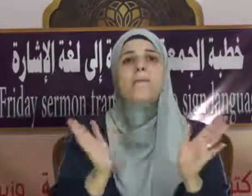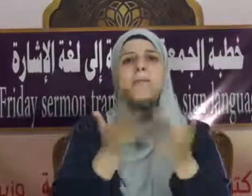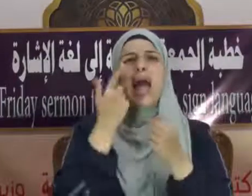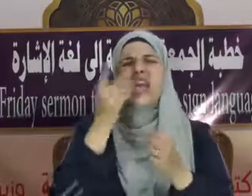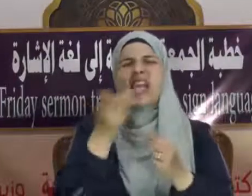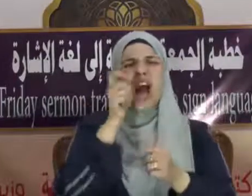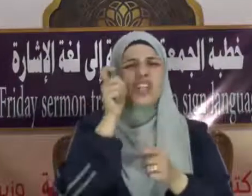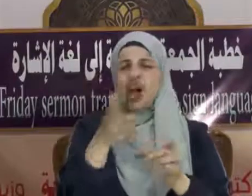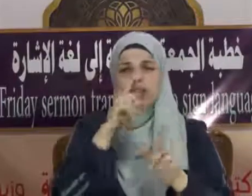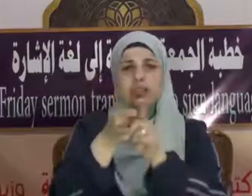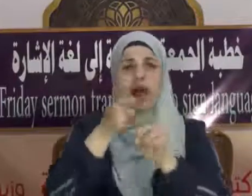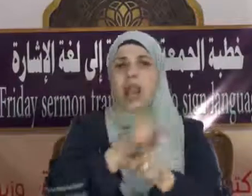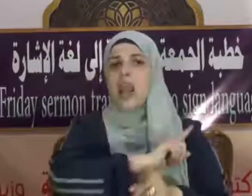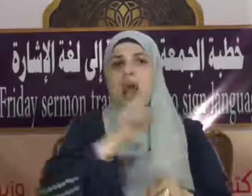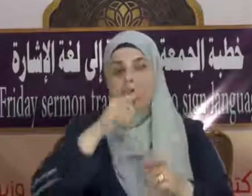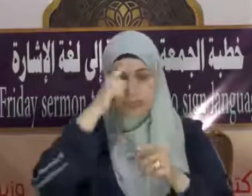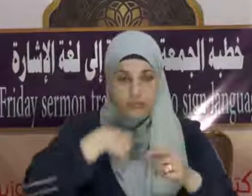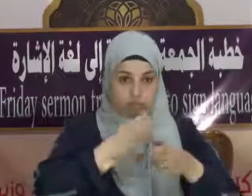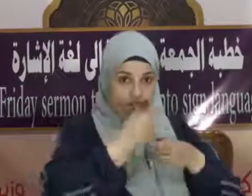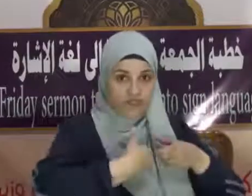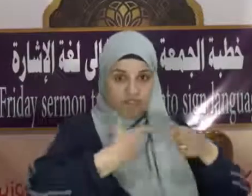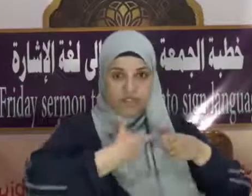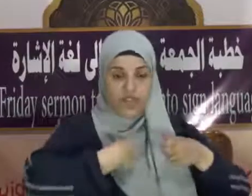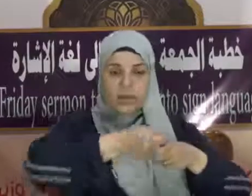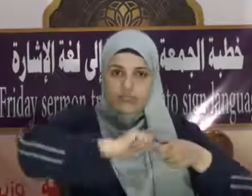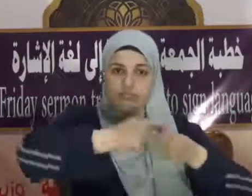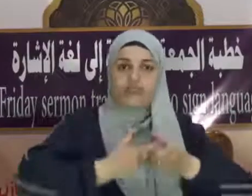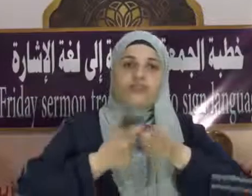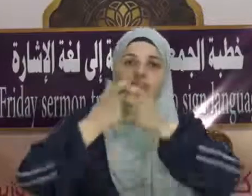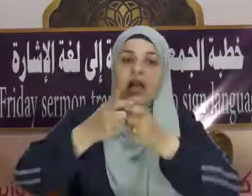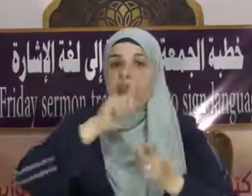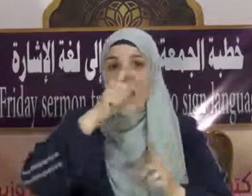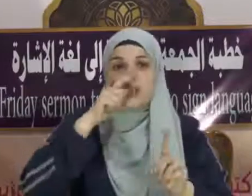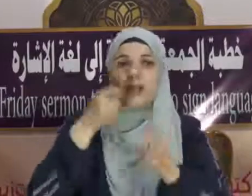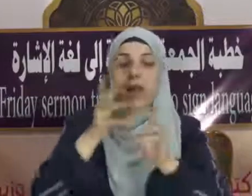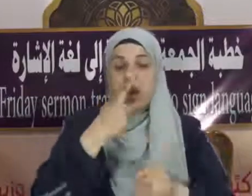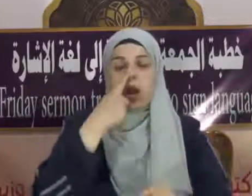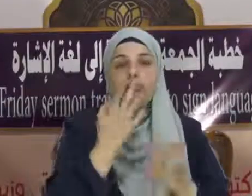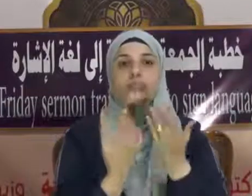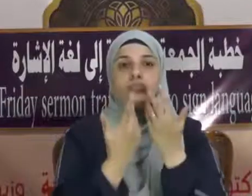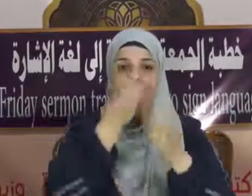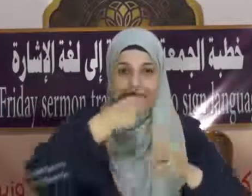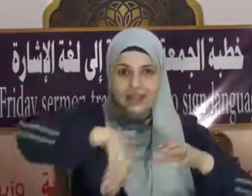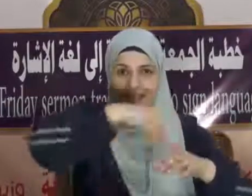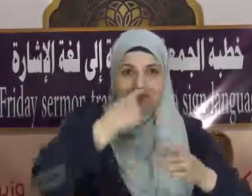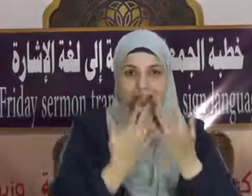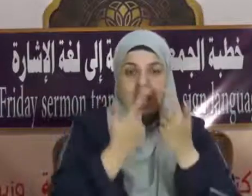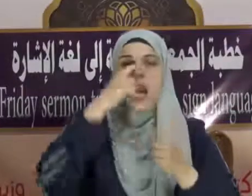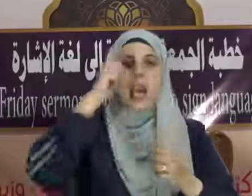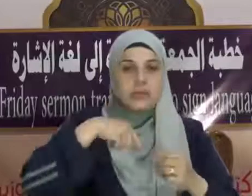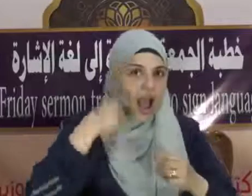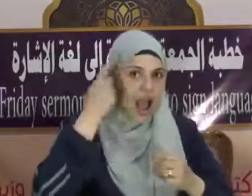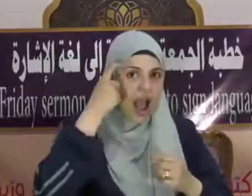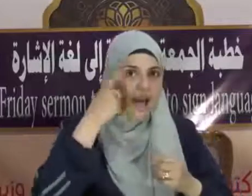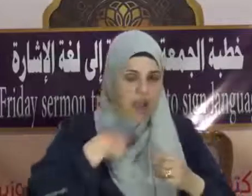قدرك إلا أن تغرف له منها، أي لا تؤذه برائحة الطبخ إلا إذا كنت